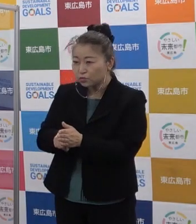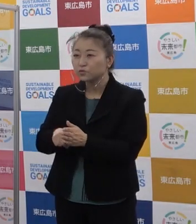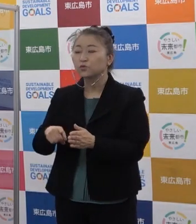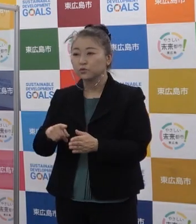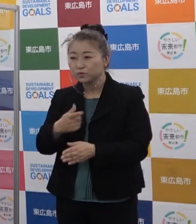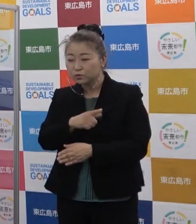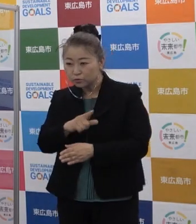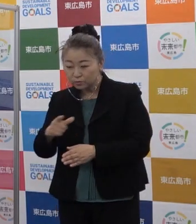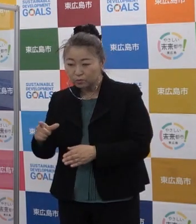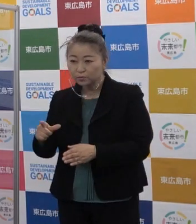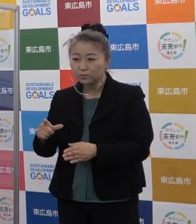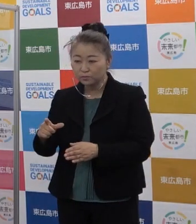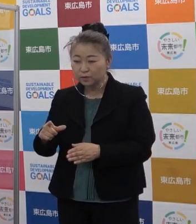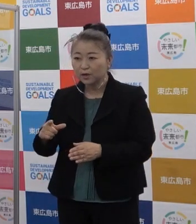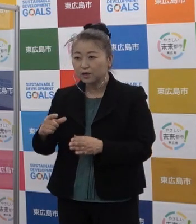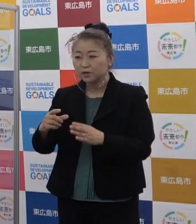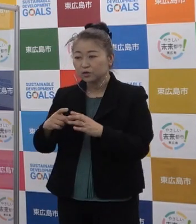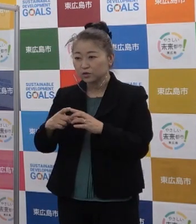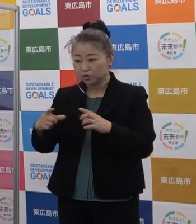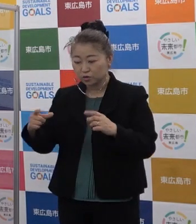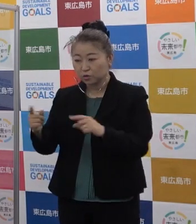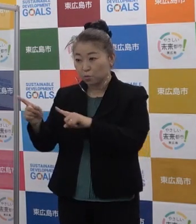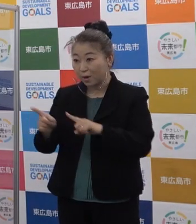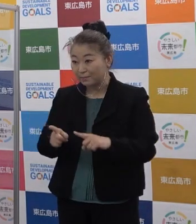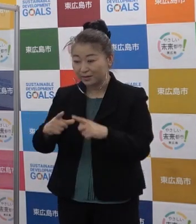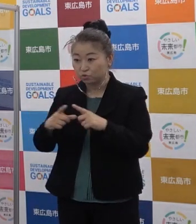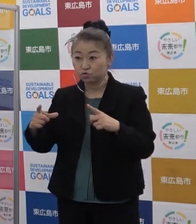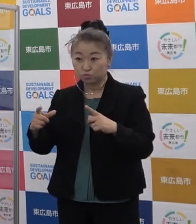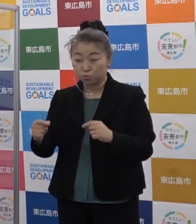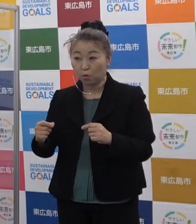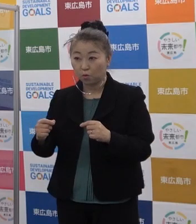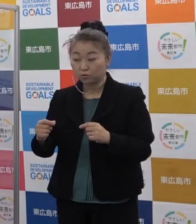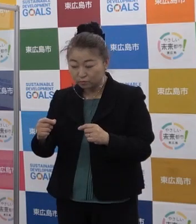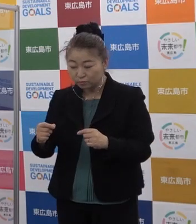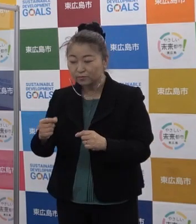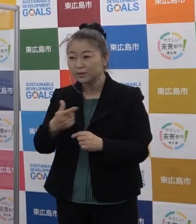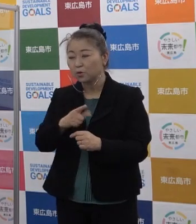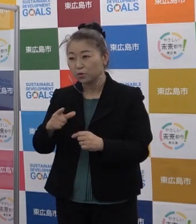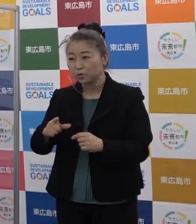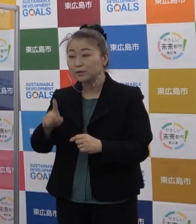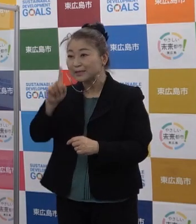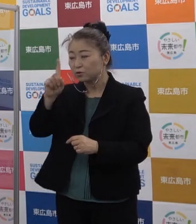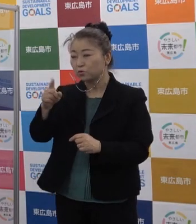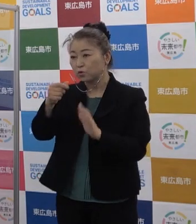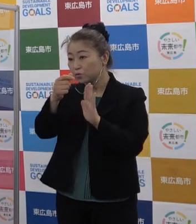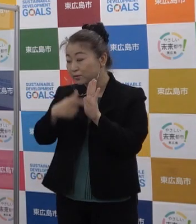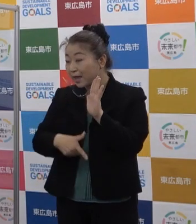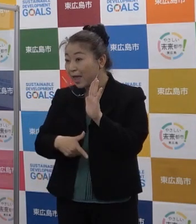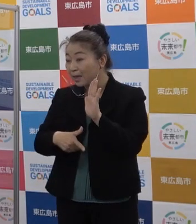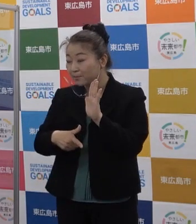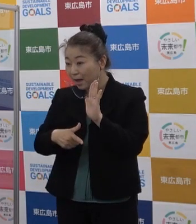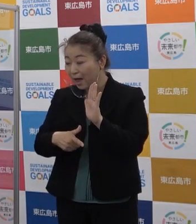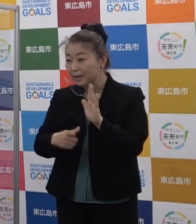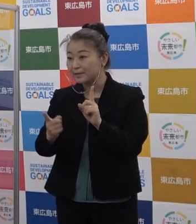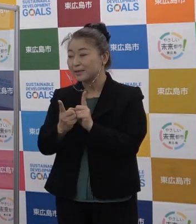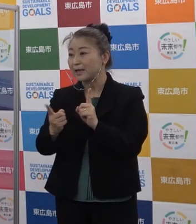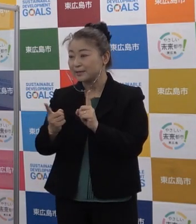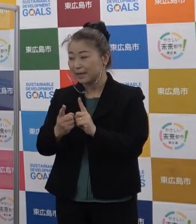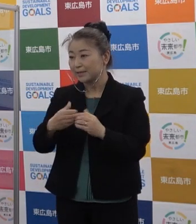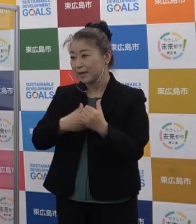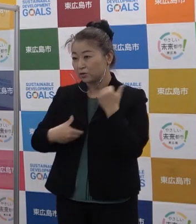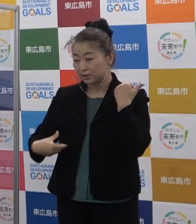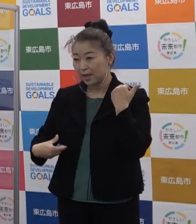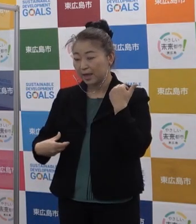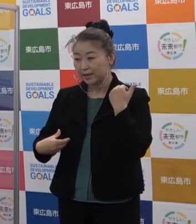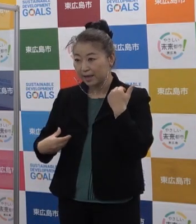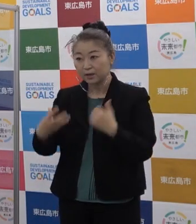るということで、一つのテーマに向けて、学生たちに関心を持ってもらう。例えば商品の